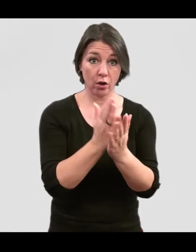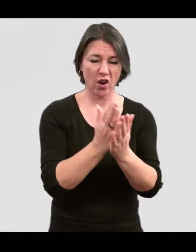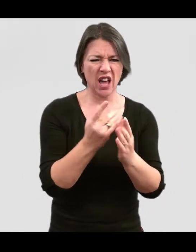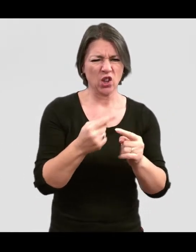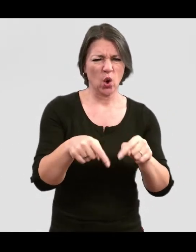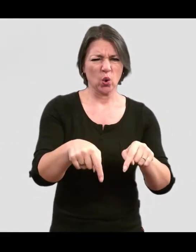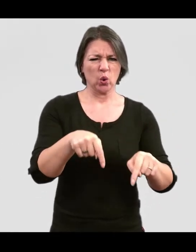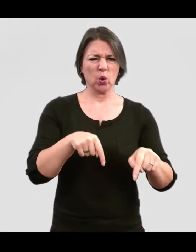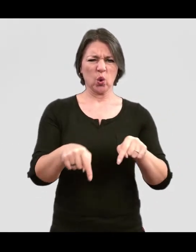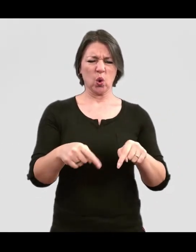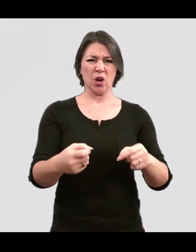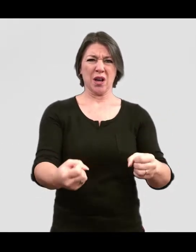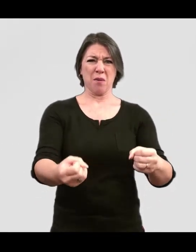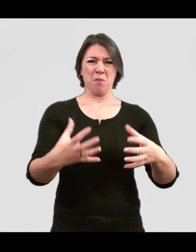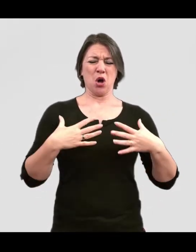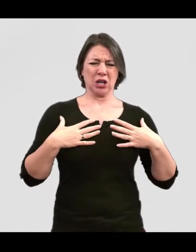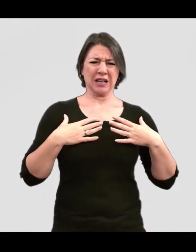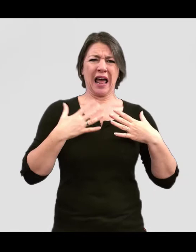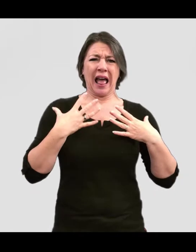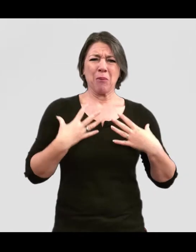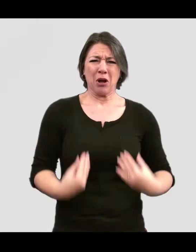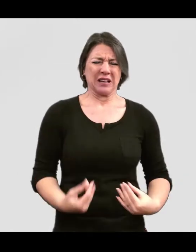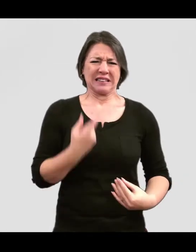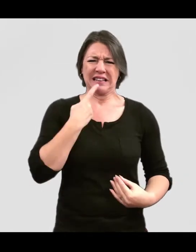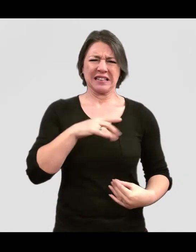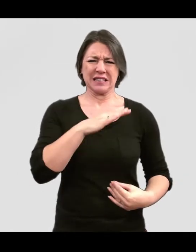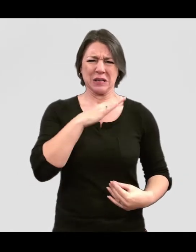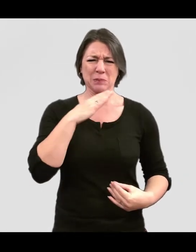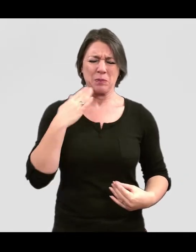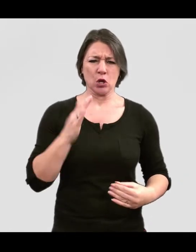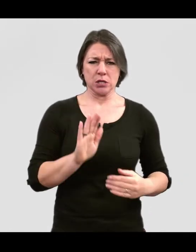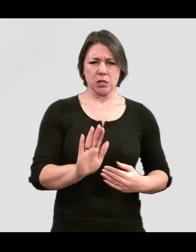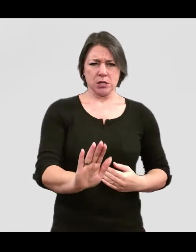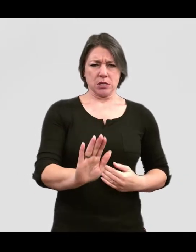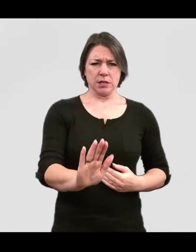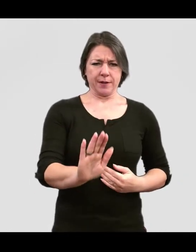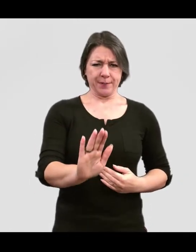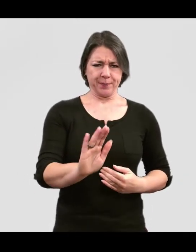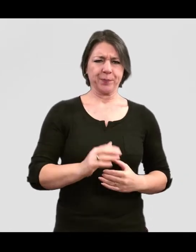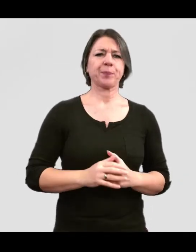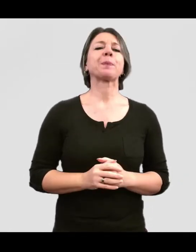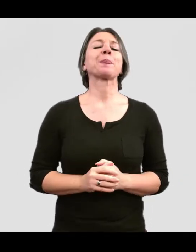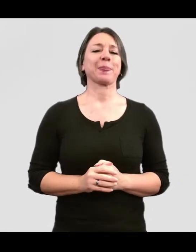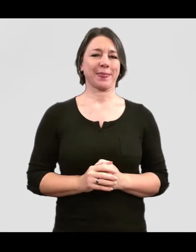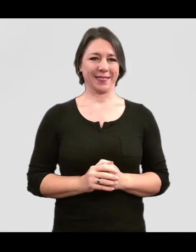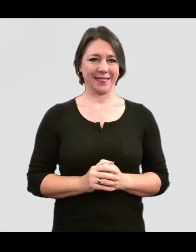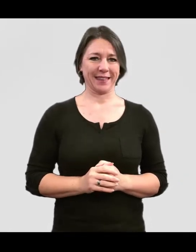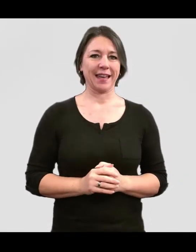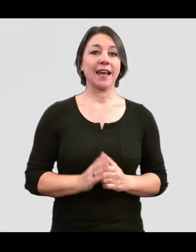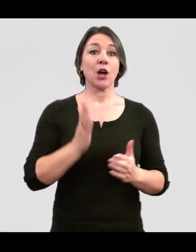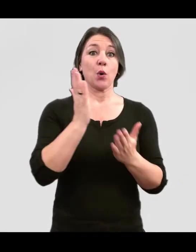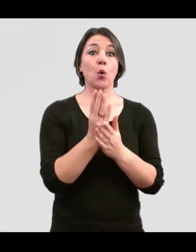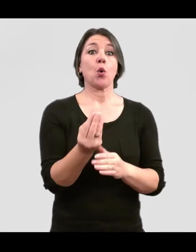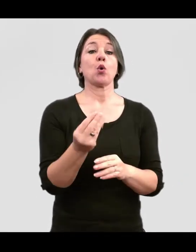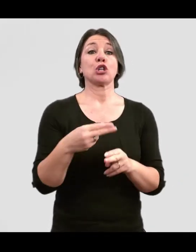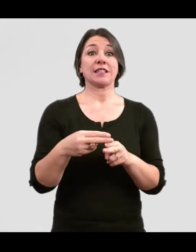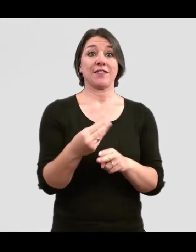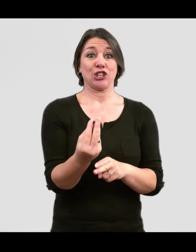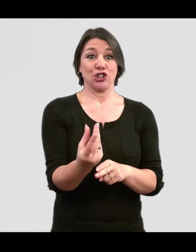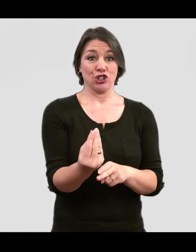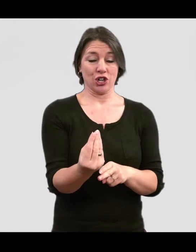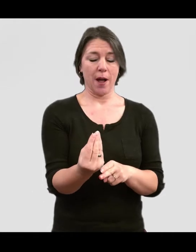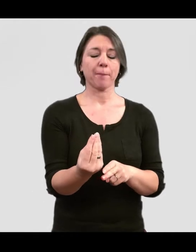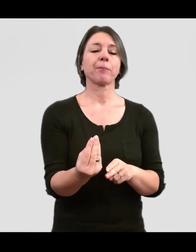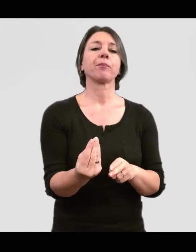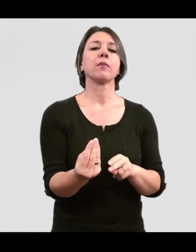vycákne, aby mě to nezlilo tolik kalhoty, protože půjdu domů. Tak, zase necháme, ať